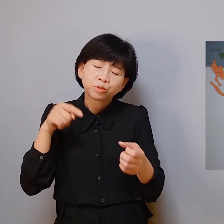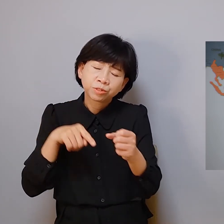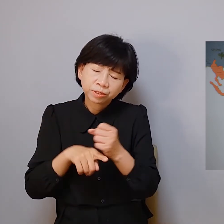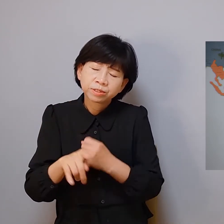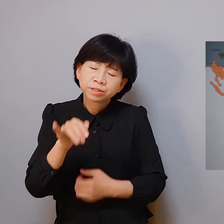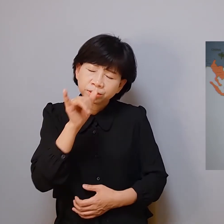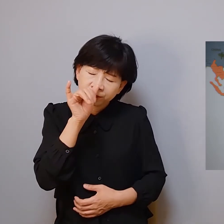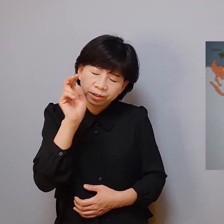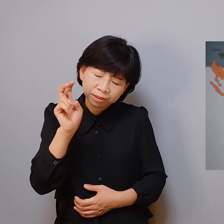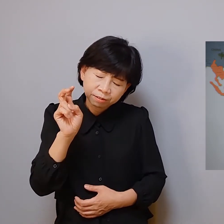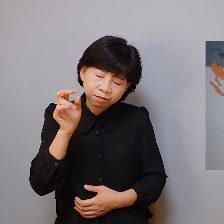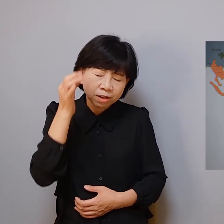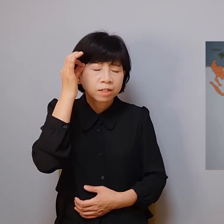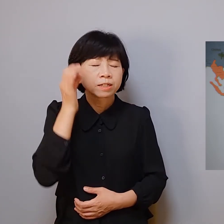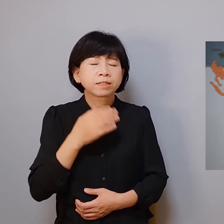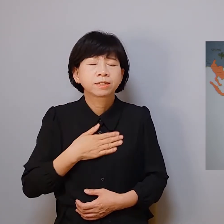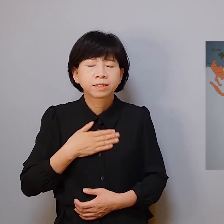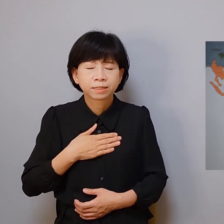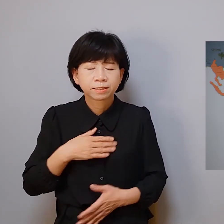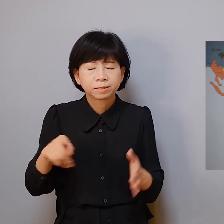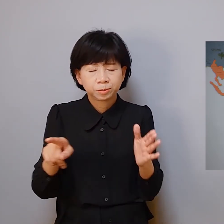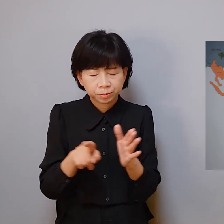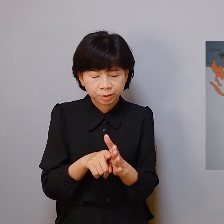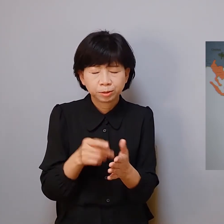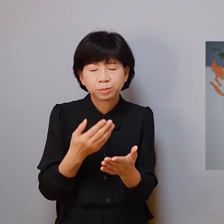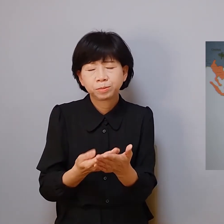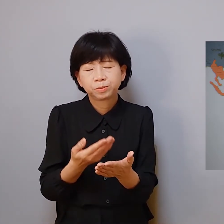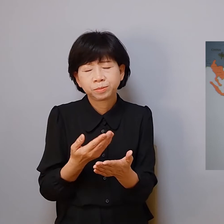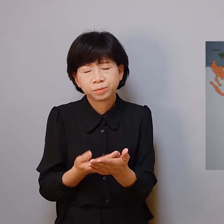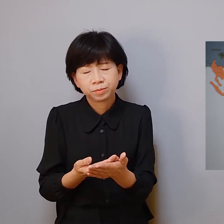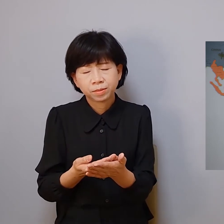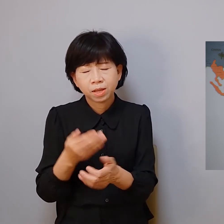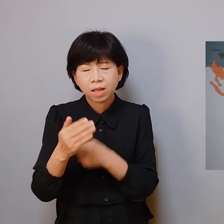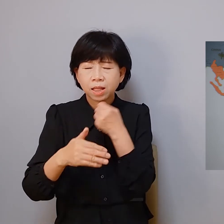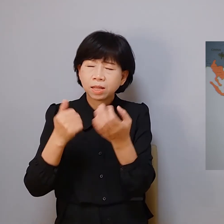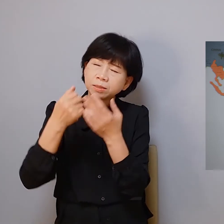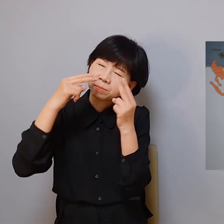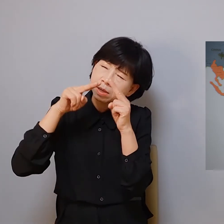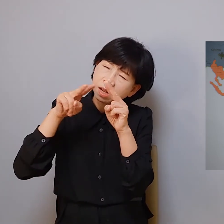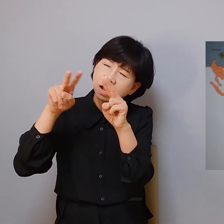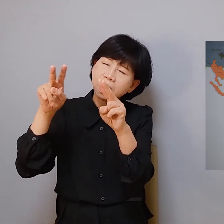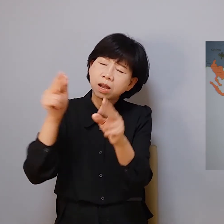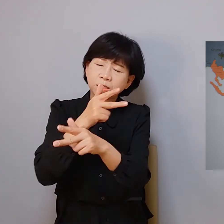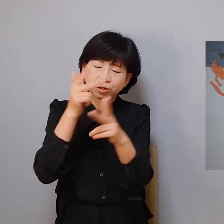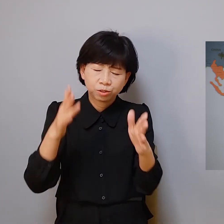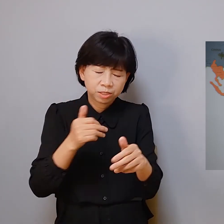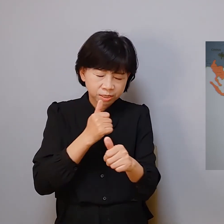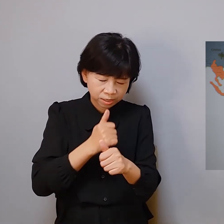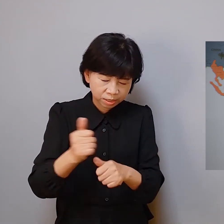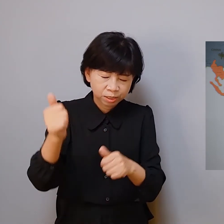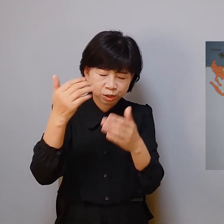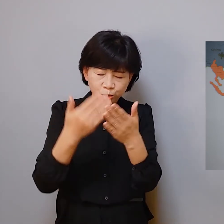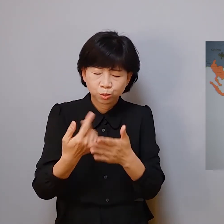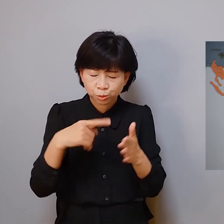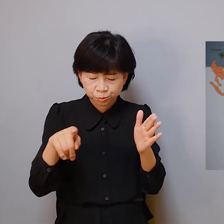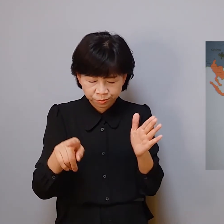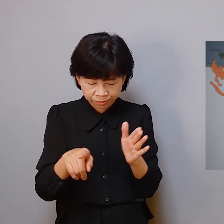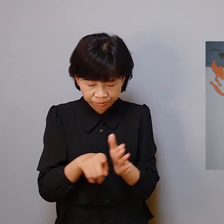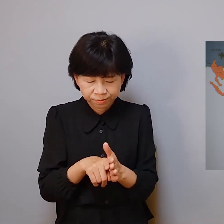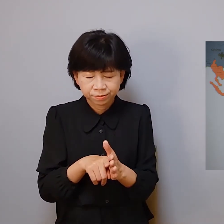알 수 있도록 믿음을 허락하여 주시옵소서. 하나님 바라보며 한 주간 승리하게 될